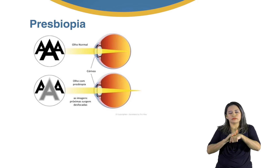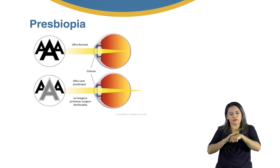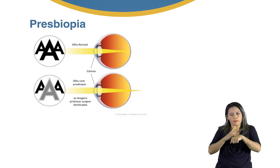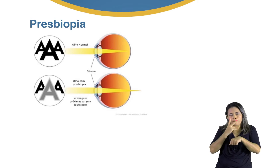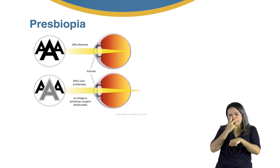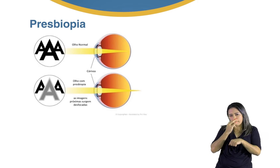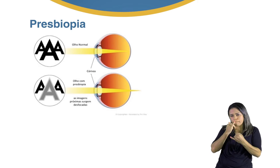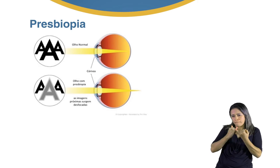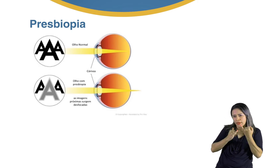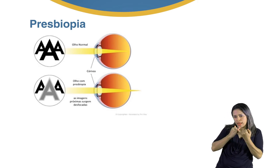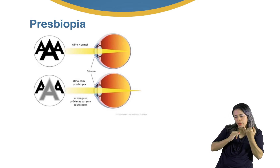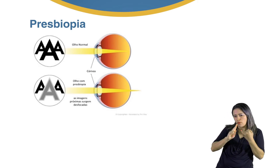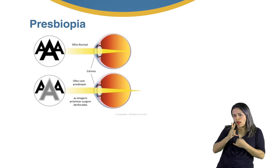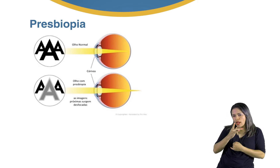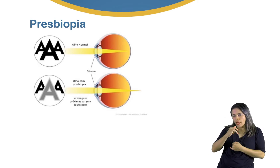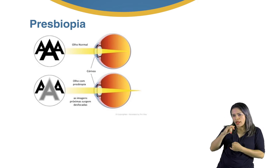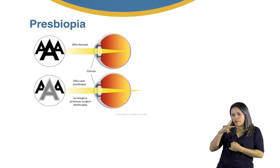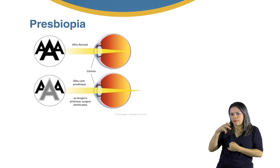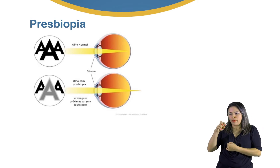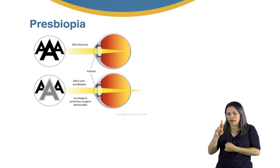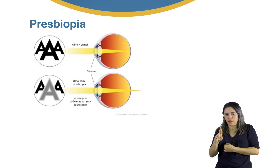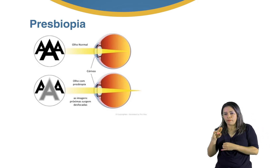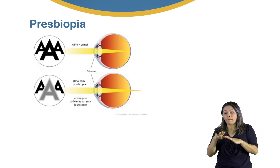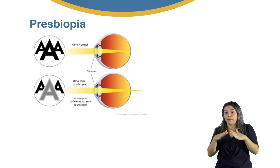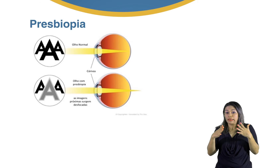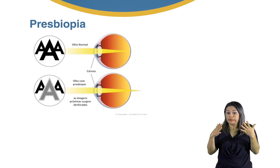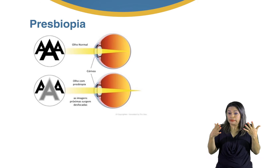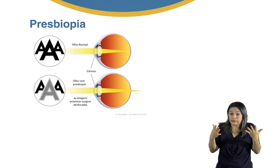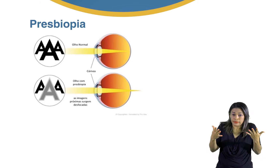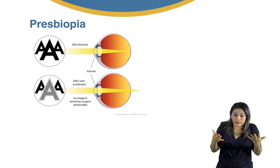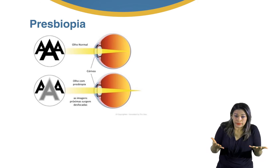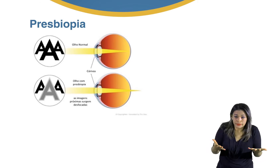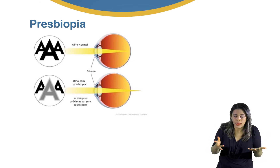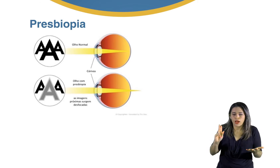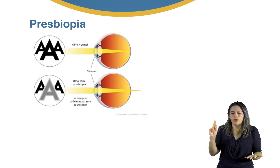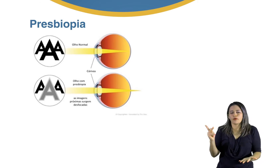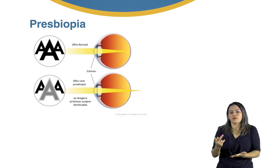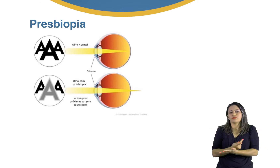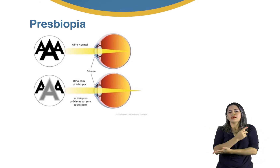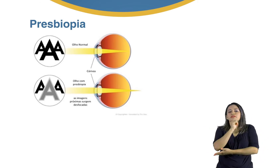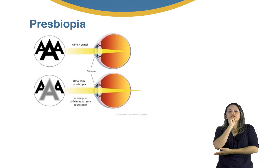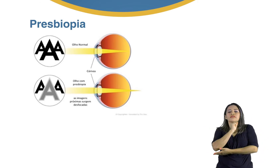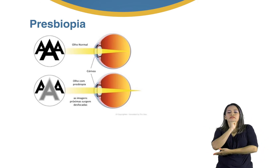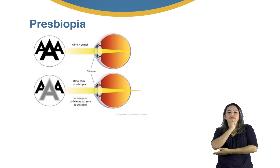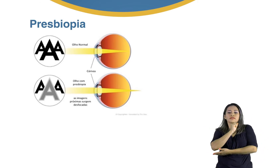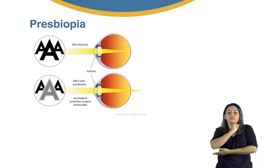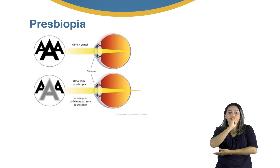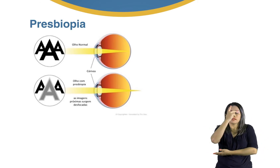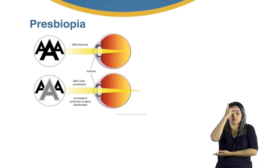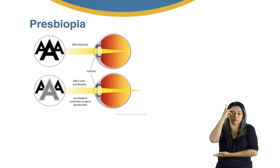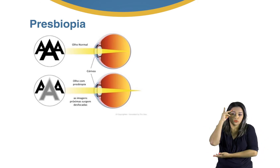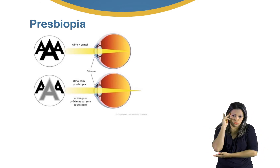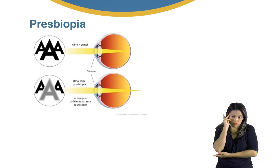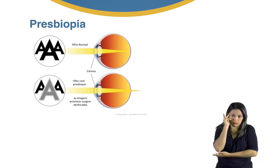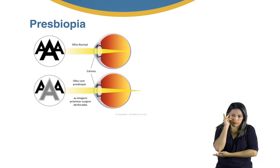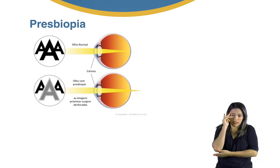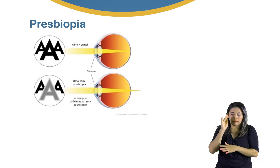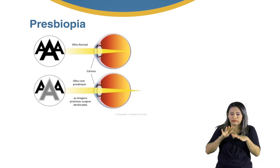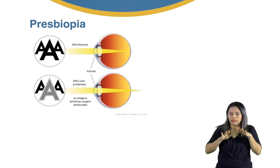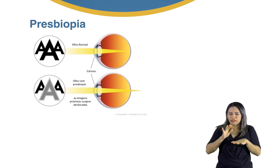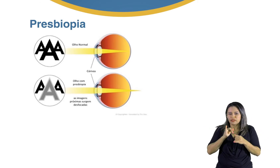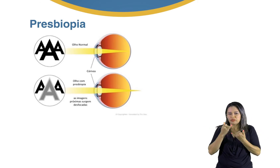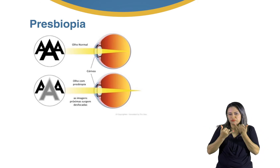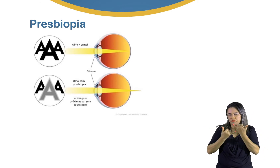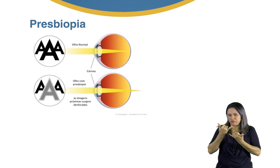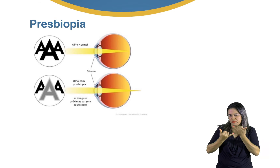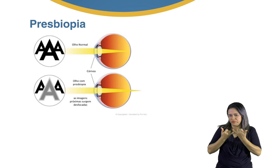com a hipermetropia, porém, ela acontece com o envelhecimento da pessoa. Às vezes a gente brinca assim,